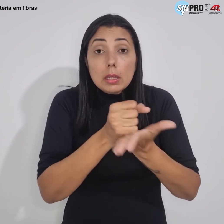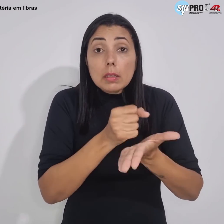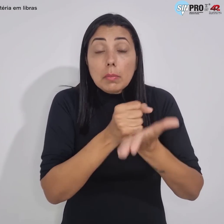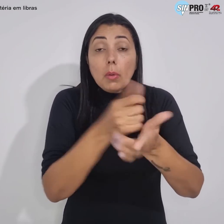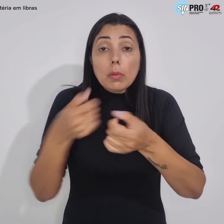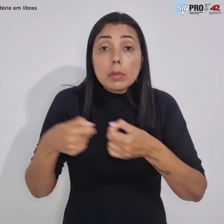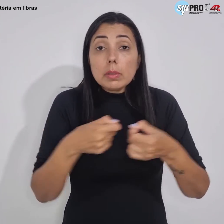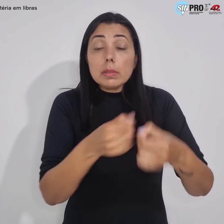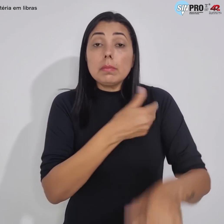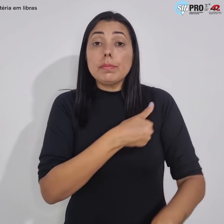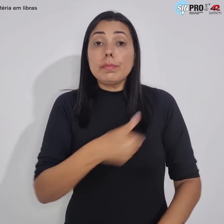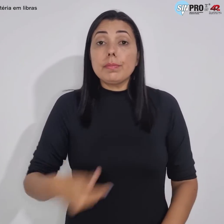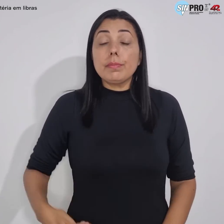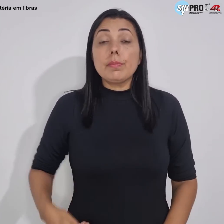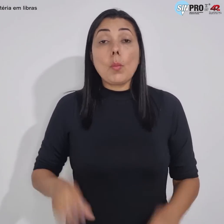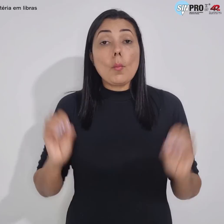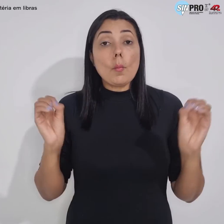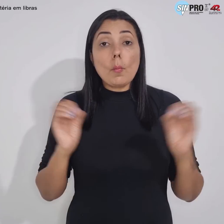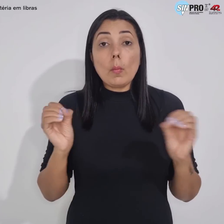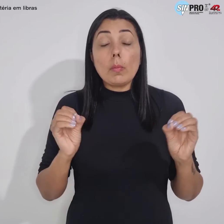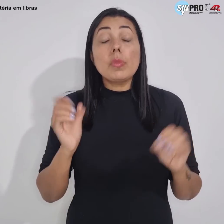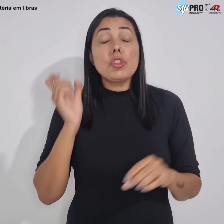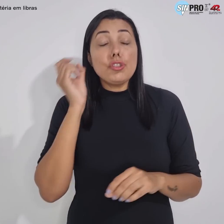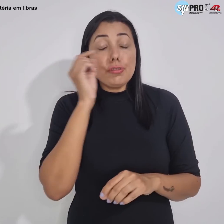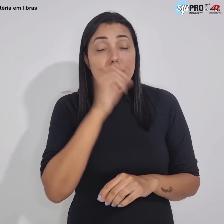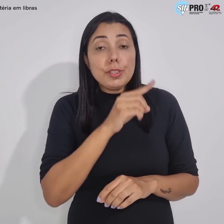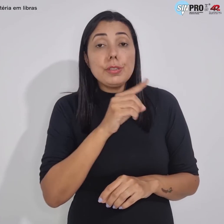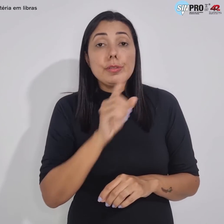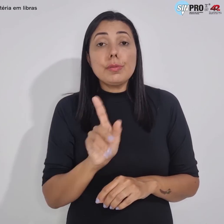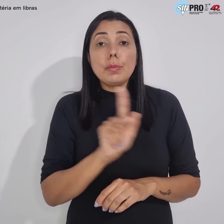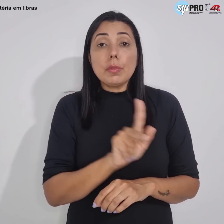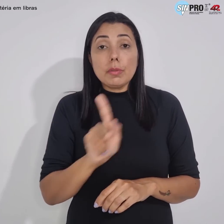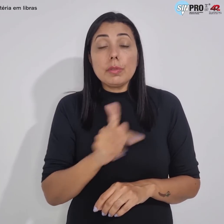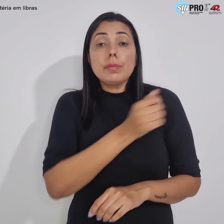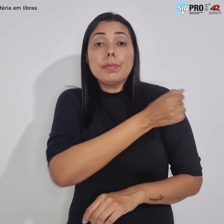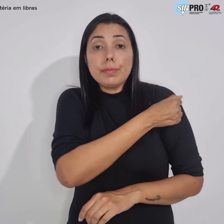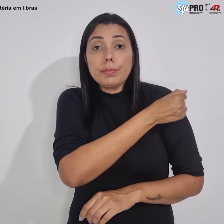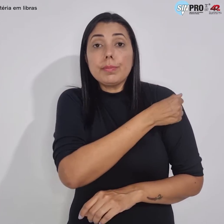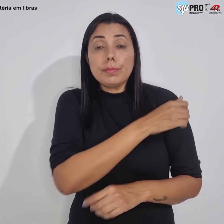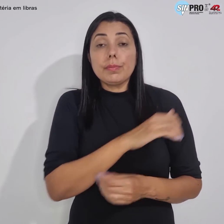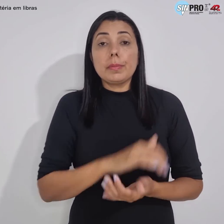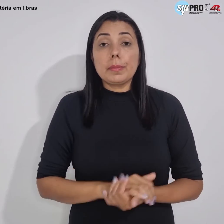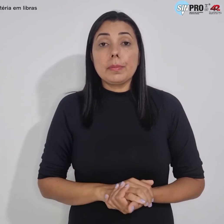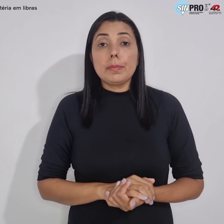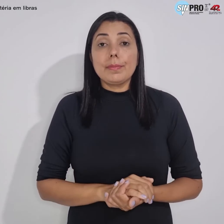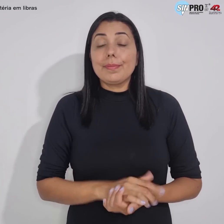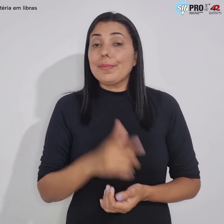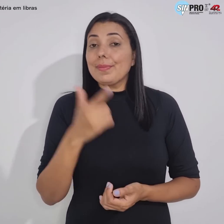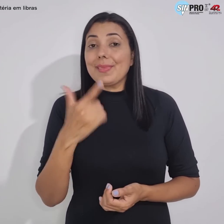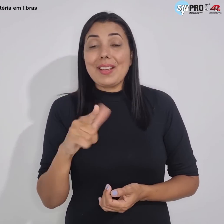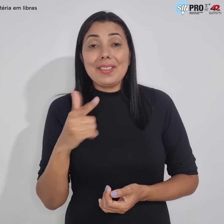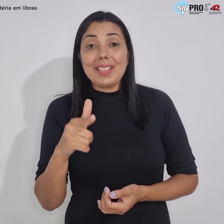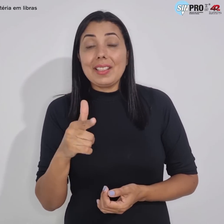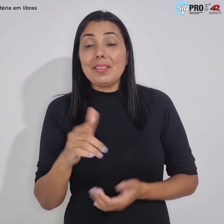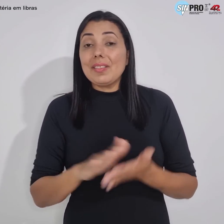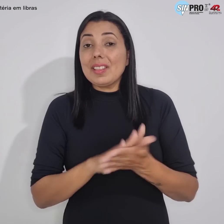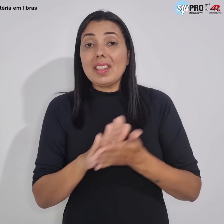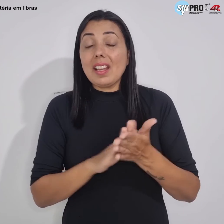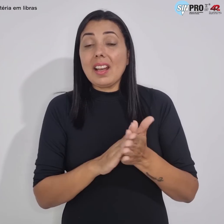necessária do governo. Foi difícil para professores e alunos. Não tivemos o respaldo